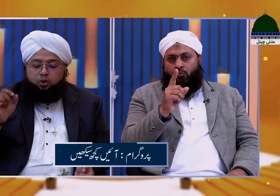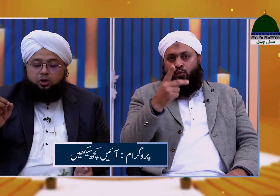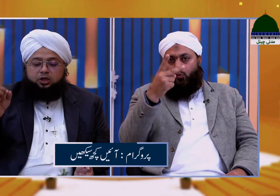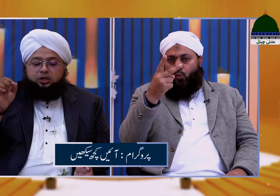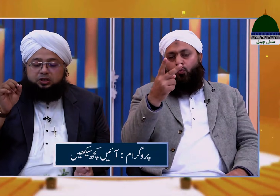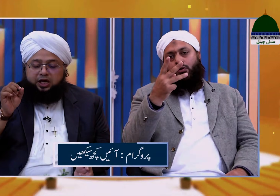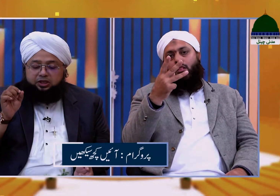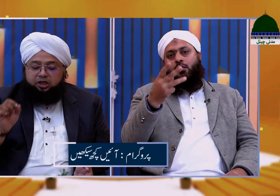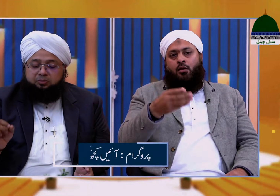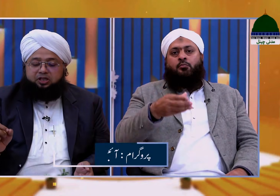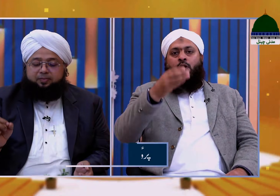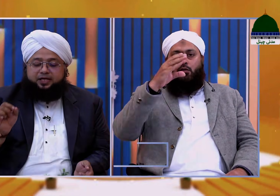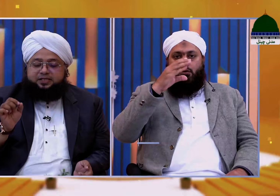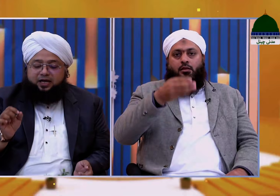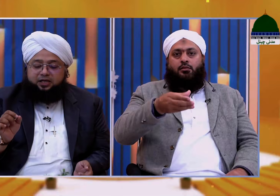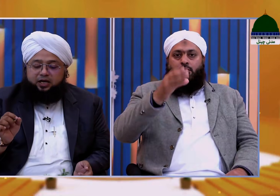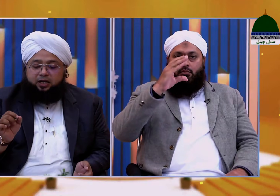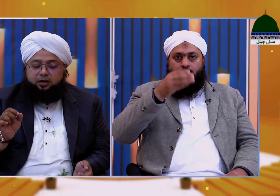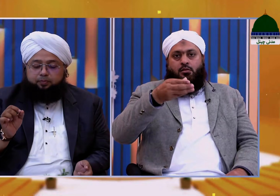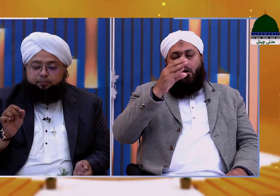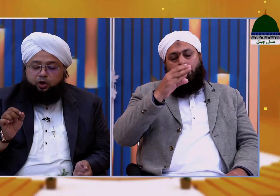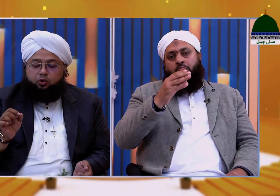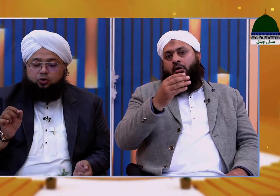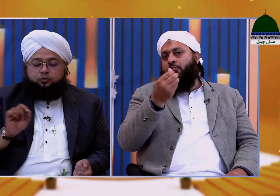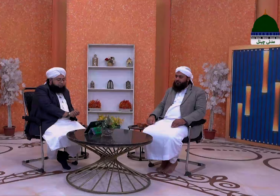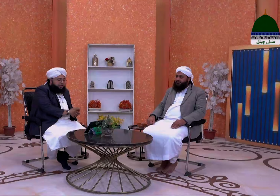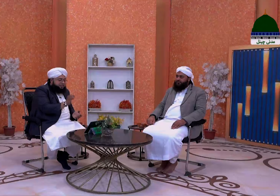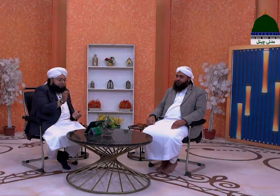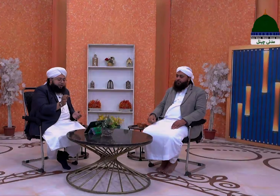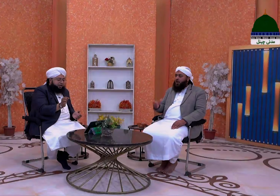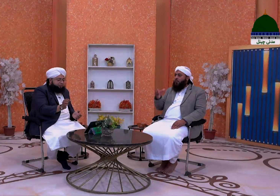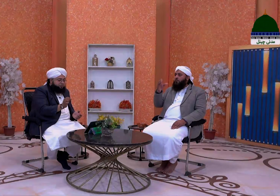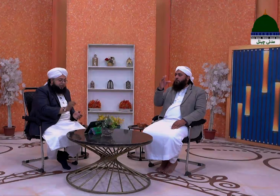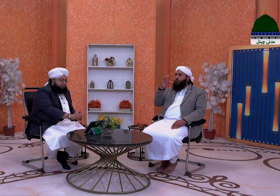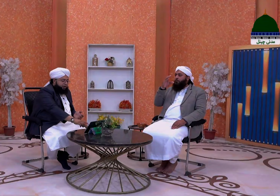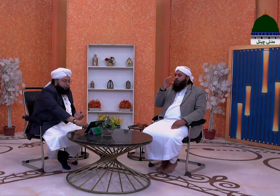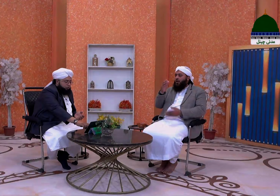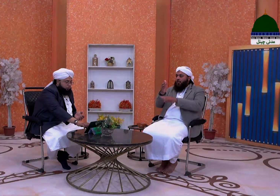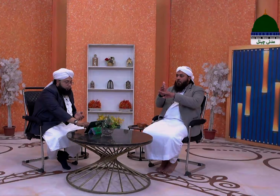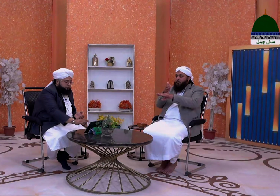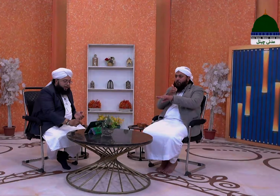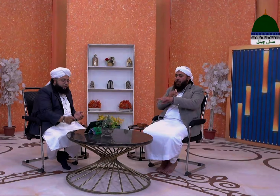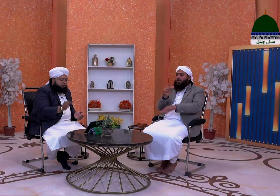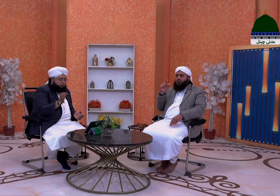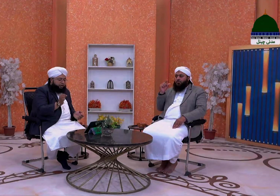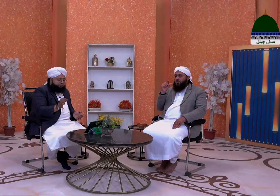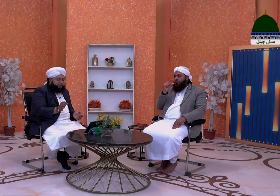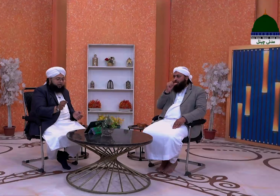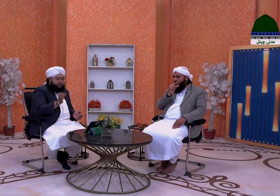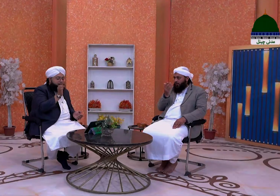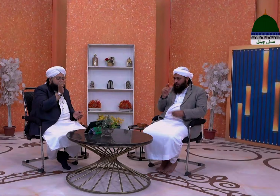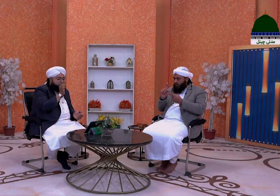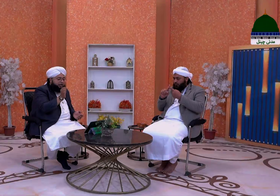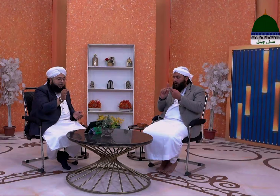2 یا 3 مرتبہ سانس لے کر پیو۔ پینے سے پہلے بسم اللہ پڑھ لو اور فارغ ہونے